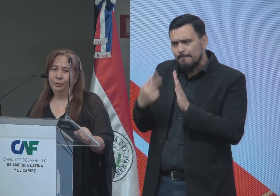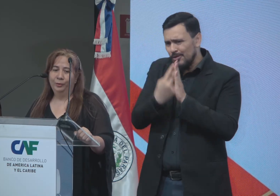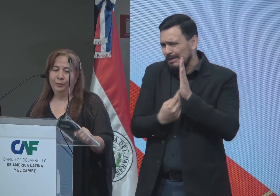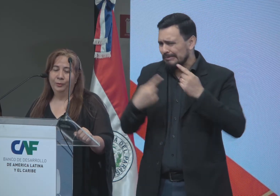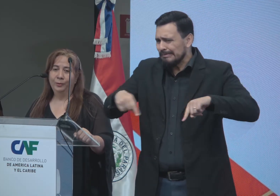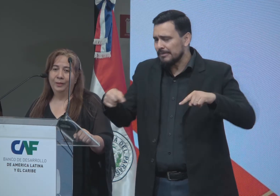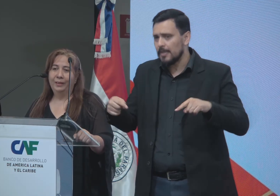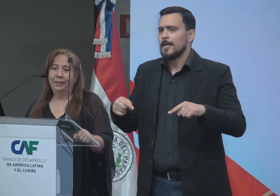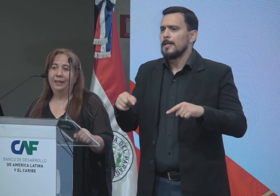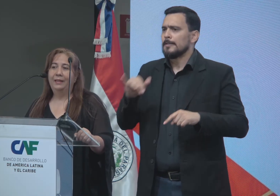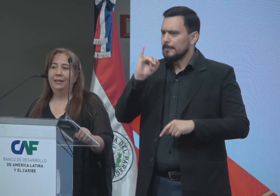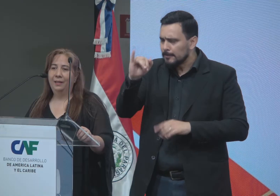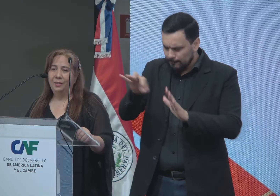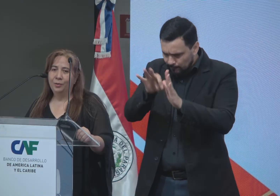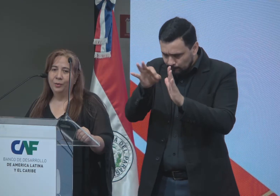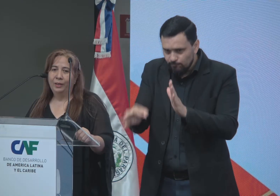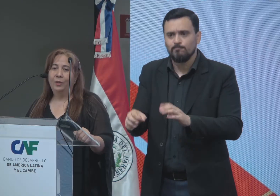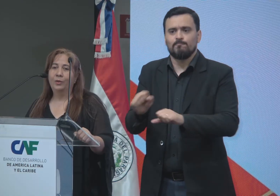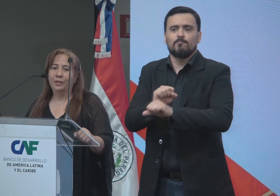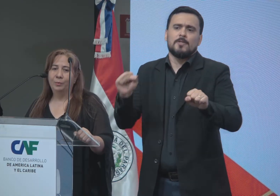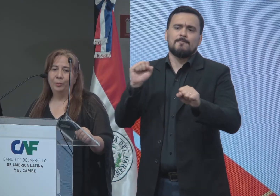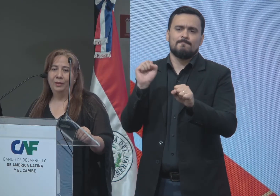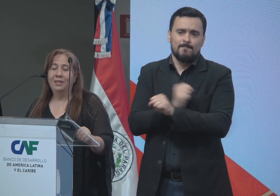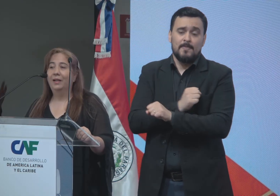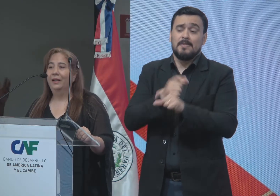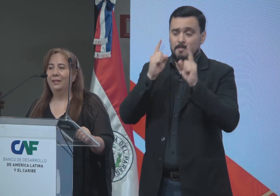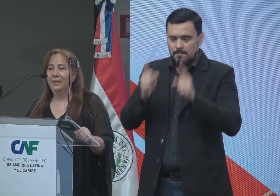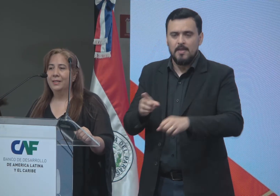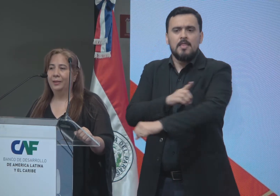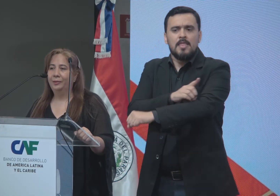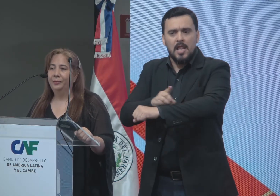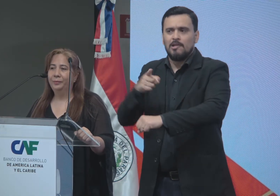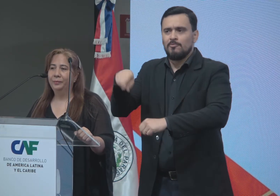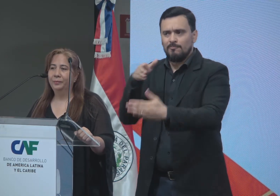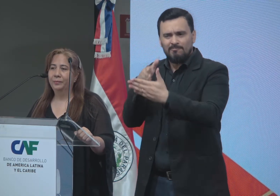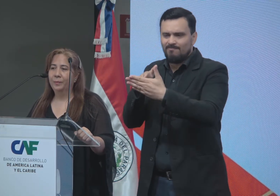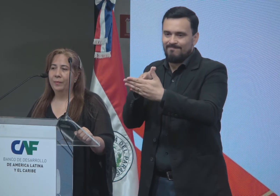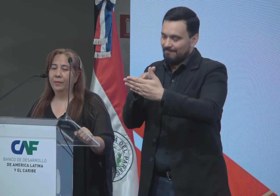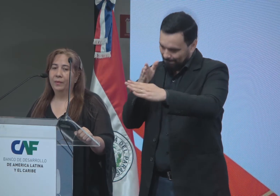todo el derecho que le corresponde sea garantizado.